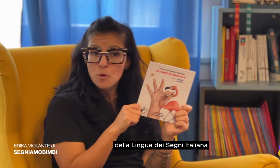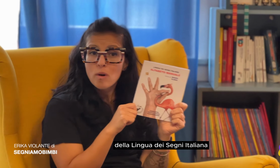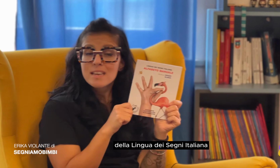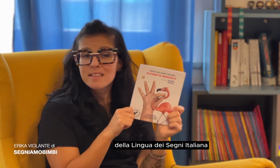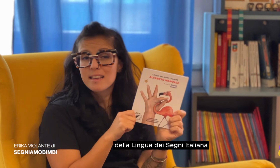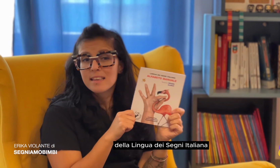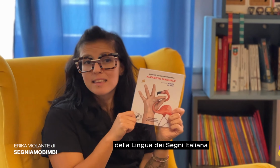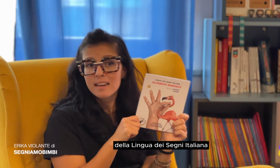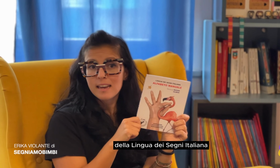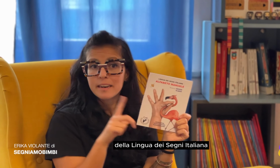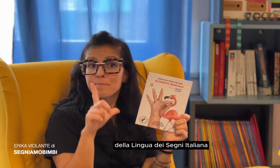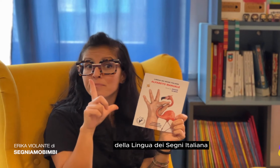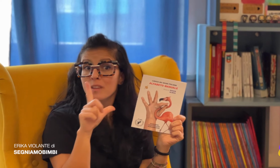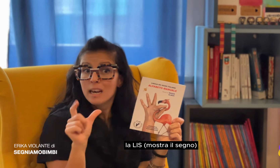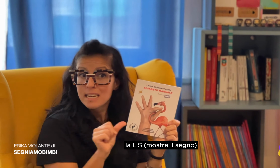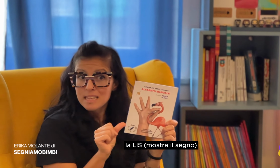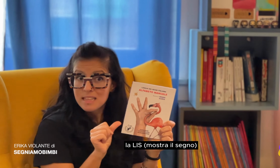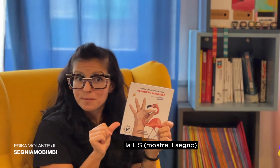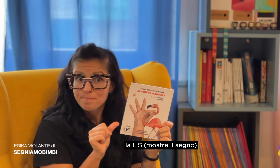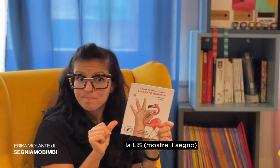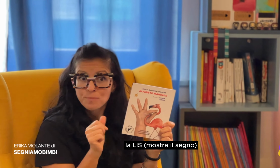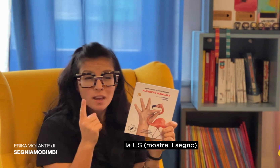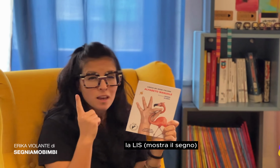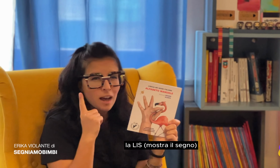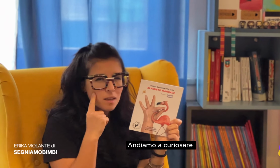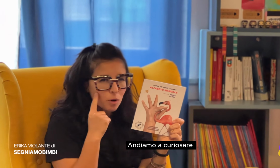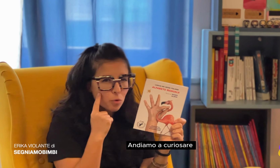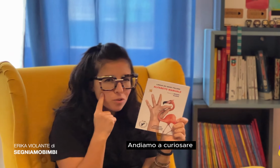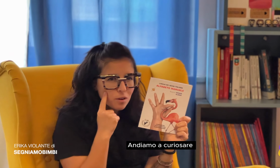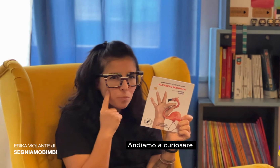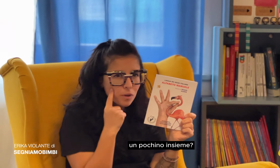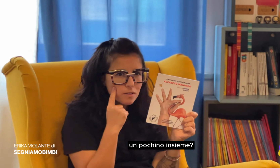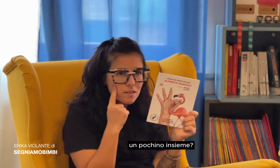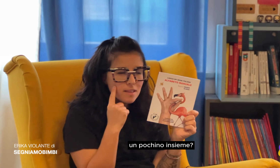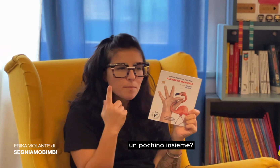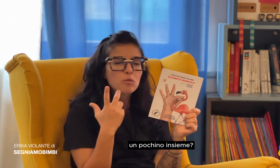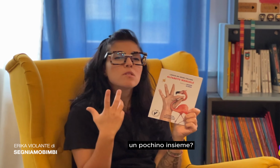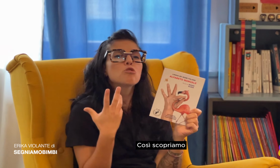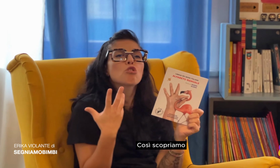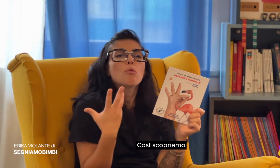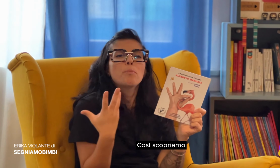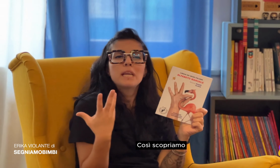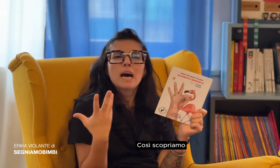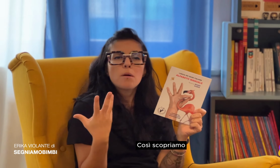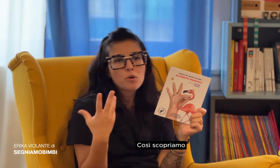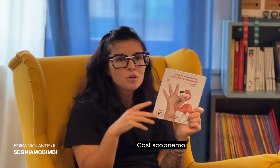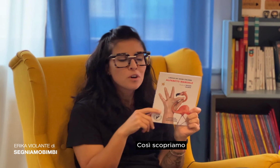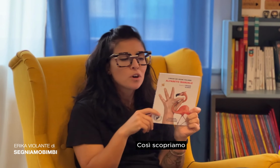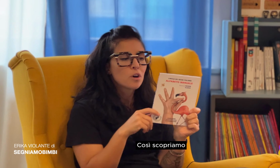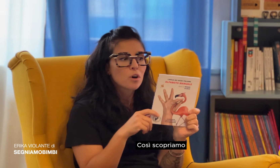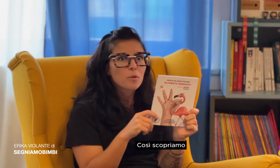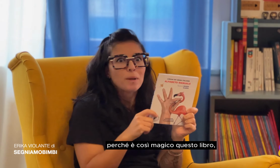dei segni italiana, la LIS. Andiamo a curiosare un pochino insieme, così scopriamo perché è